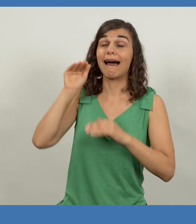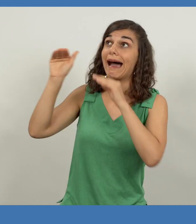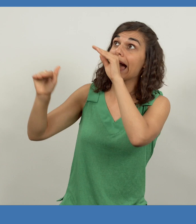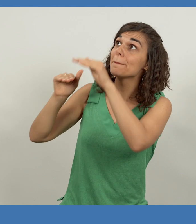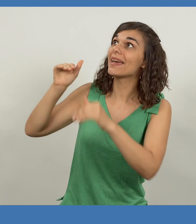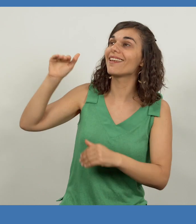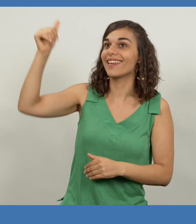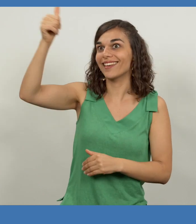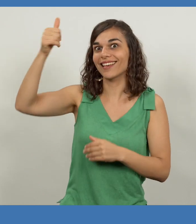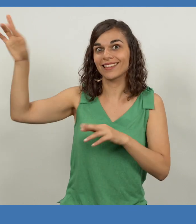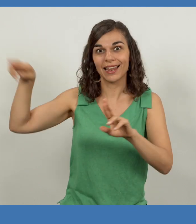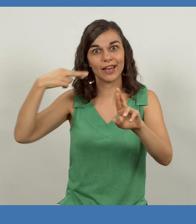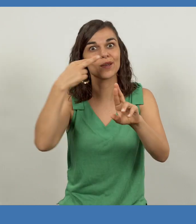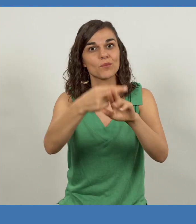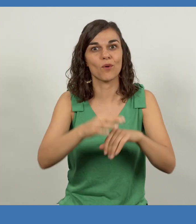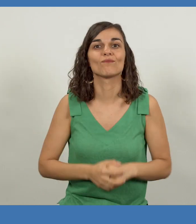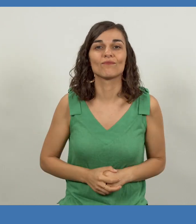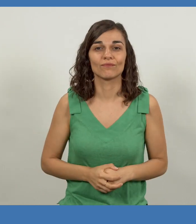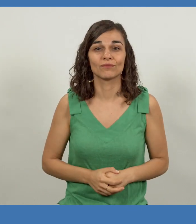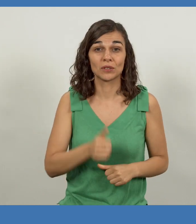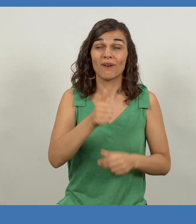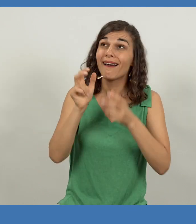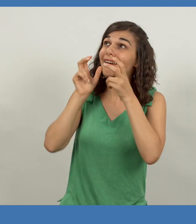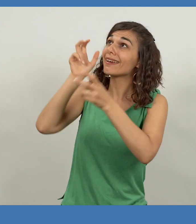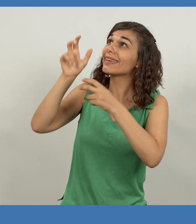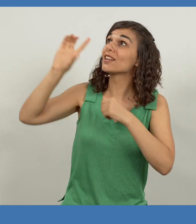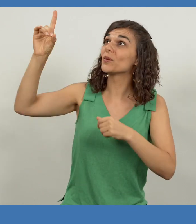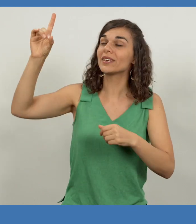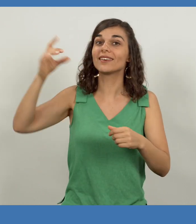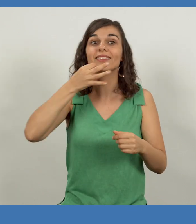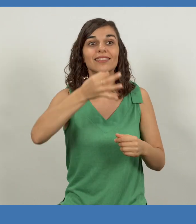répondra, tu crieras et il dira « Me voici ».